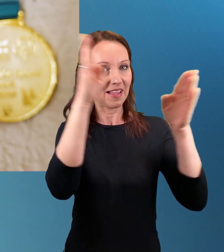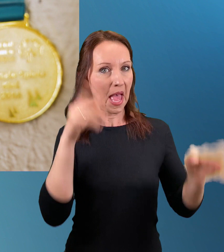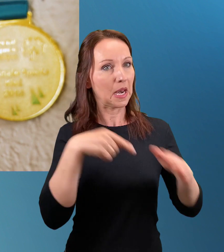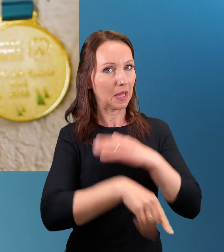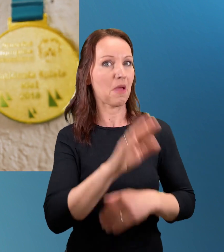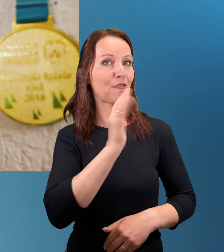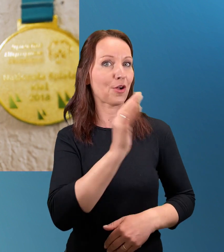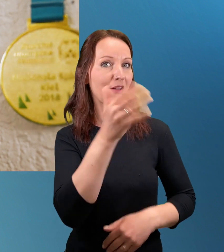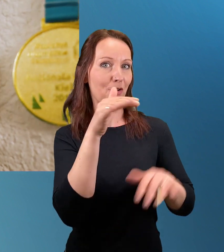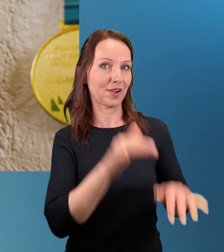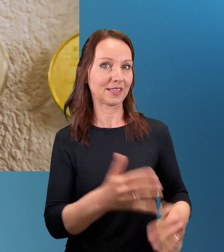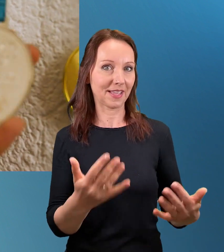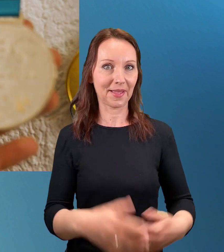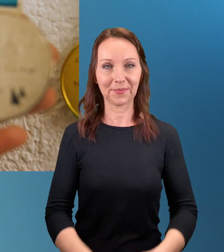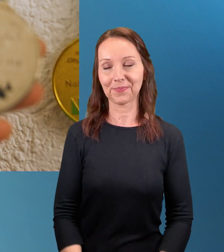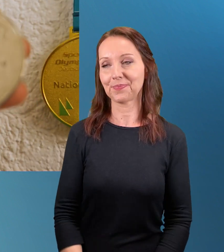Halle.